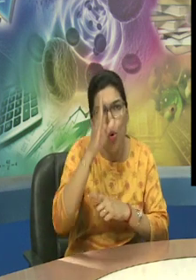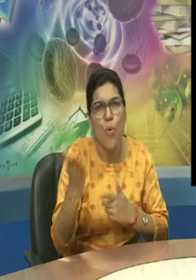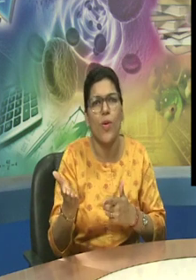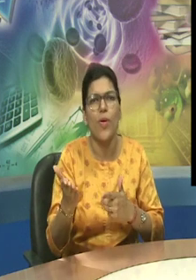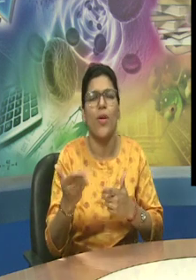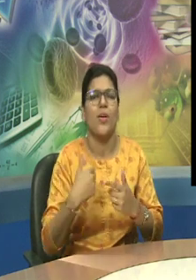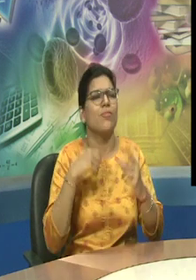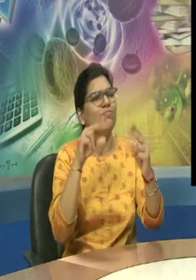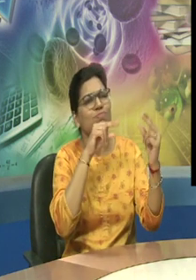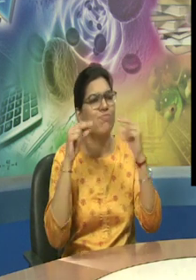मेरे लाल का ही